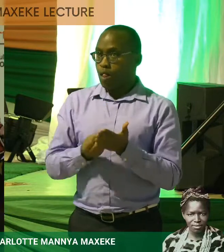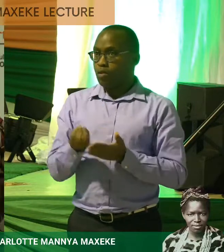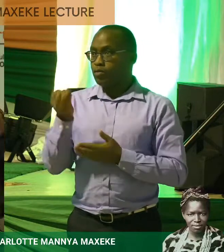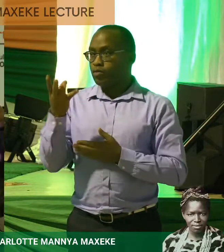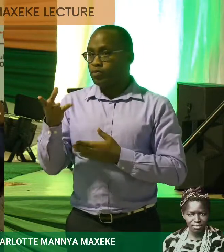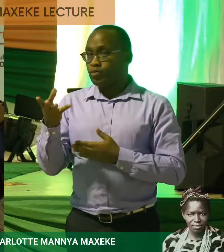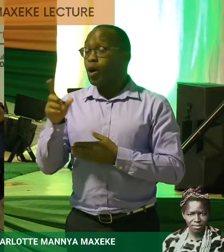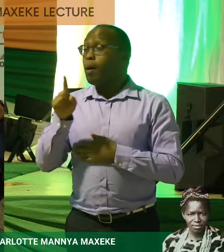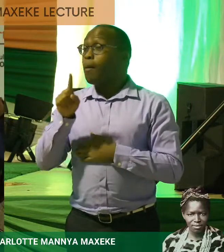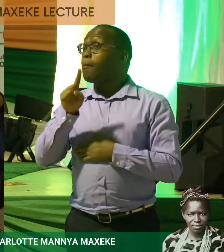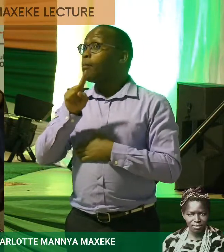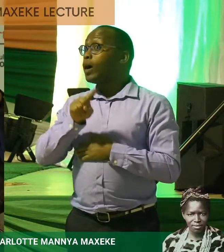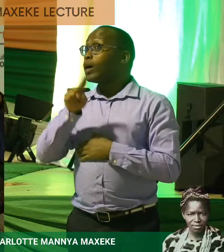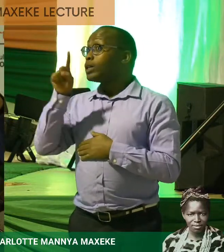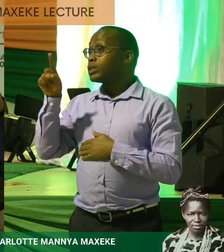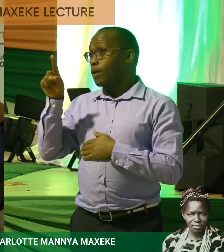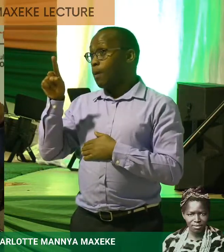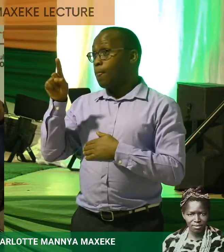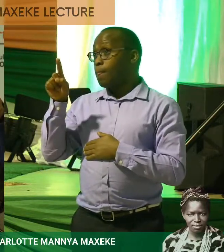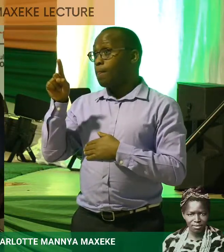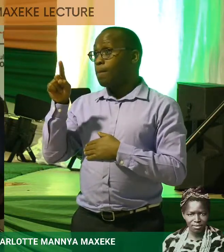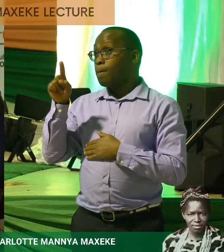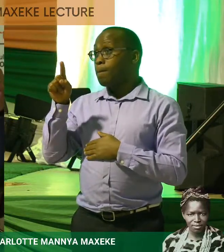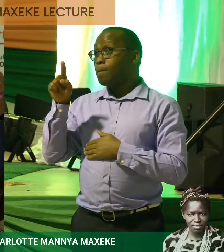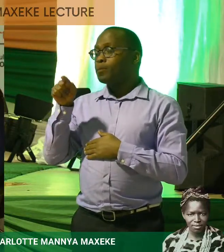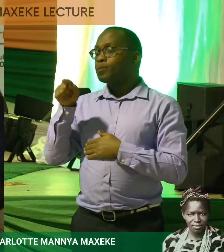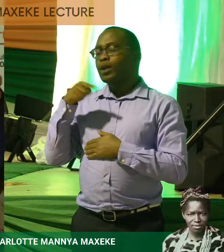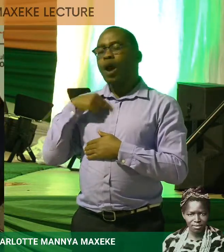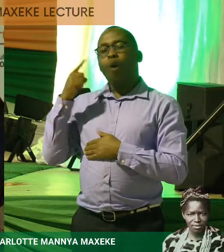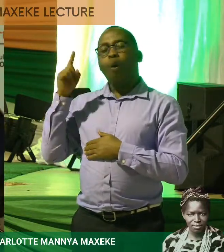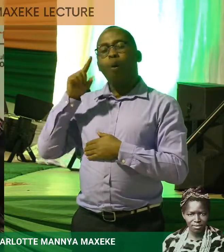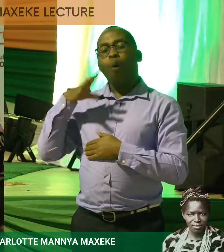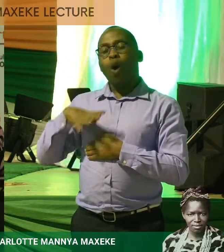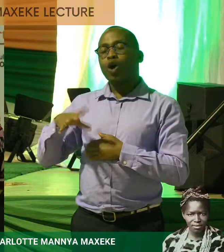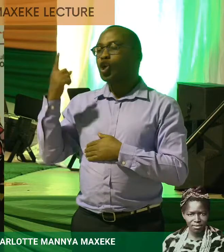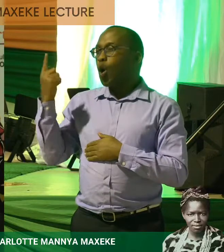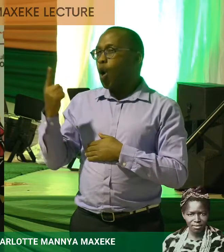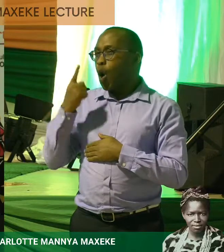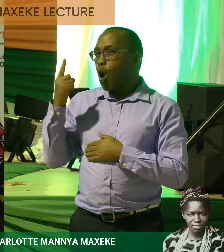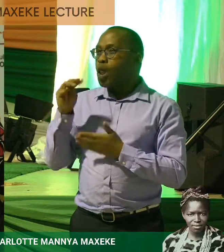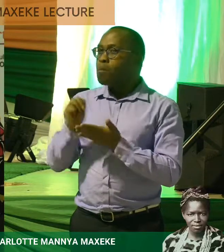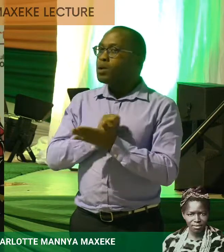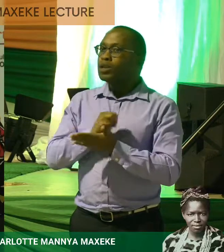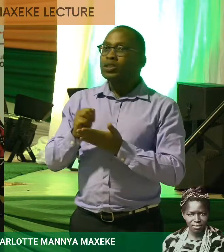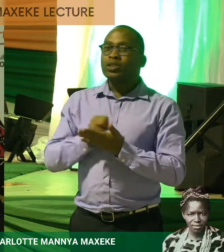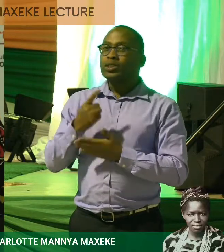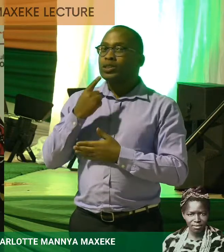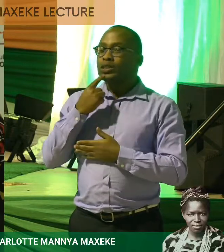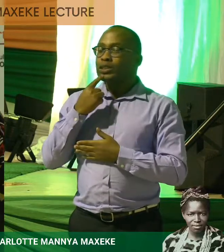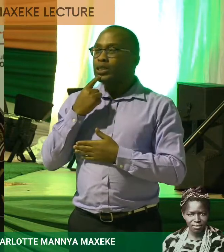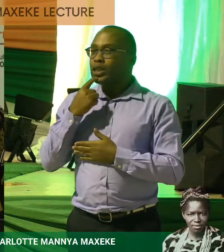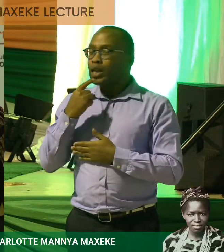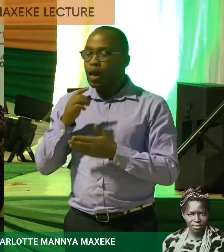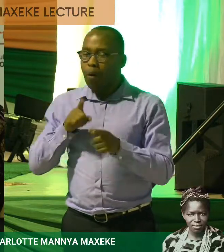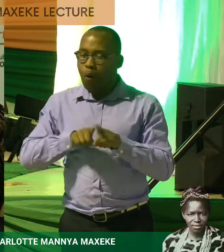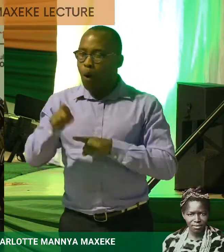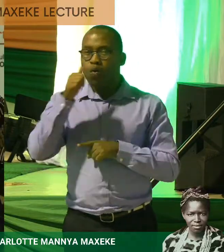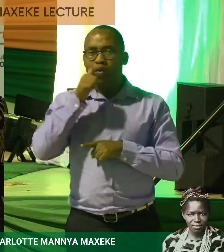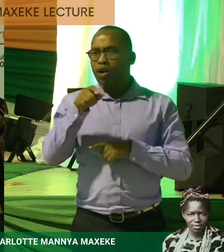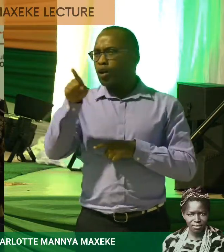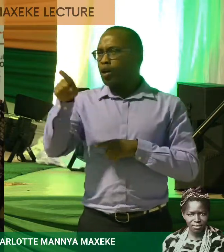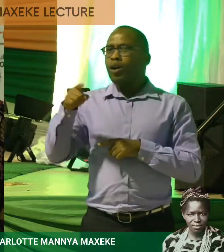Thathani inambari yam. Kodwa uza kundithumelelwa imeseji only uba upase kakuhle. Ungandithumela imeseji